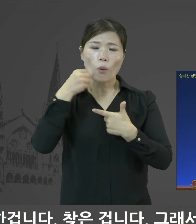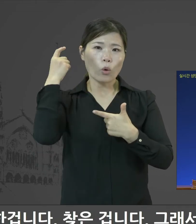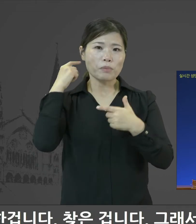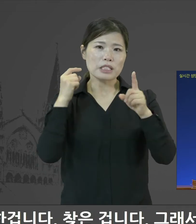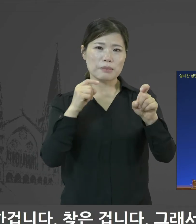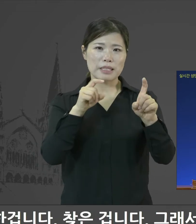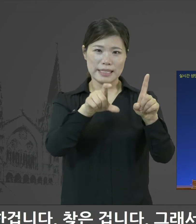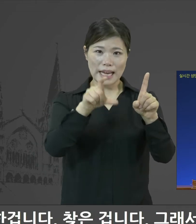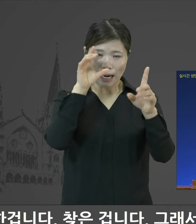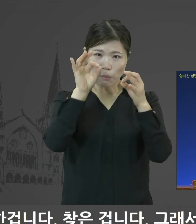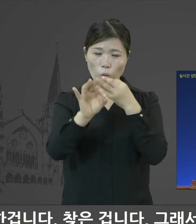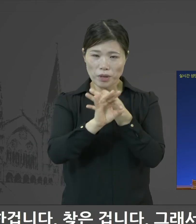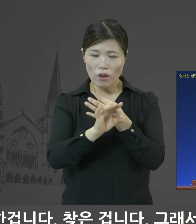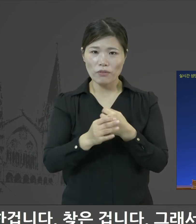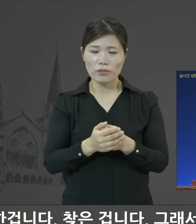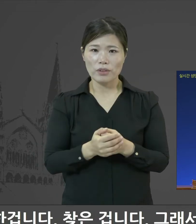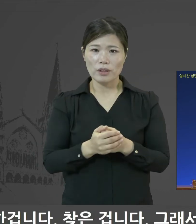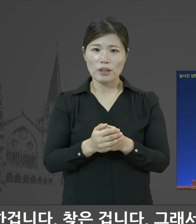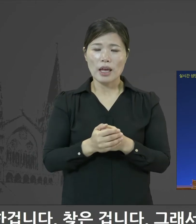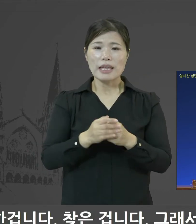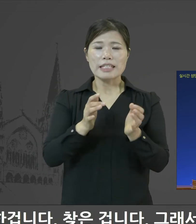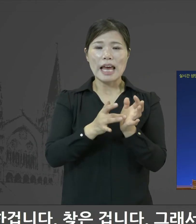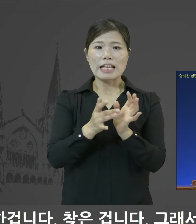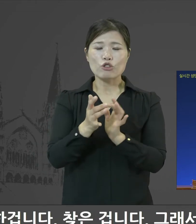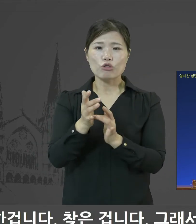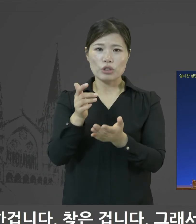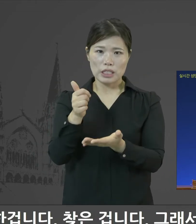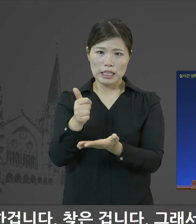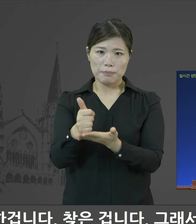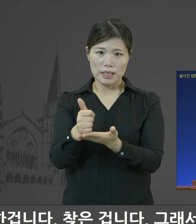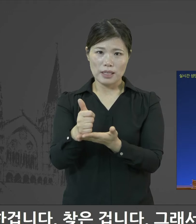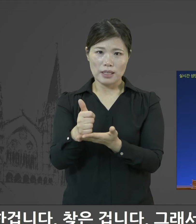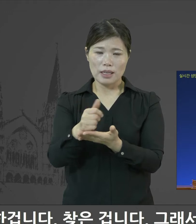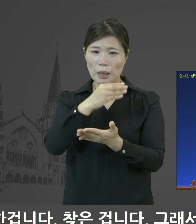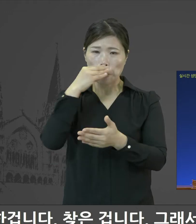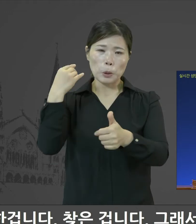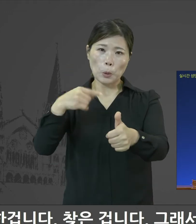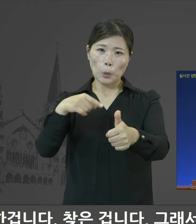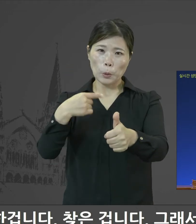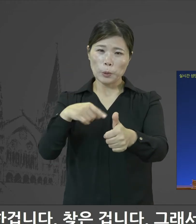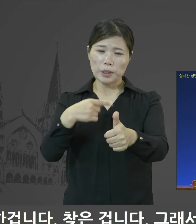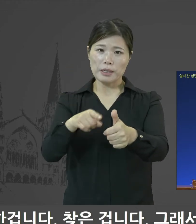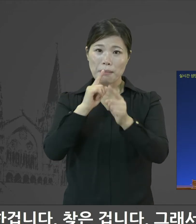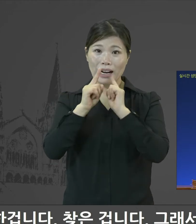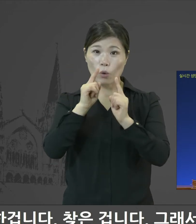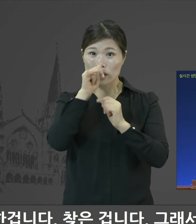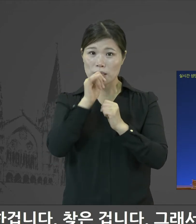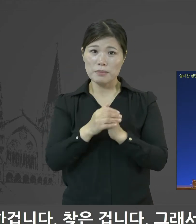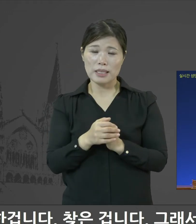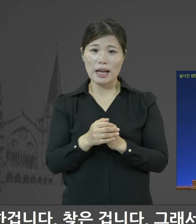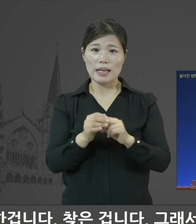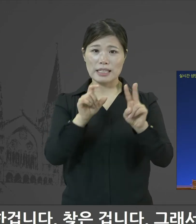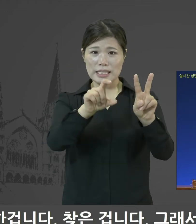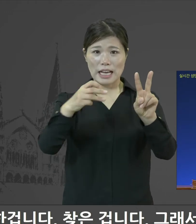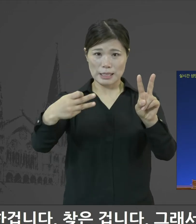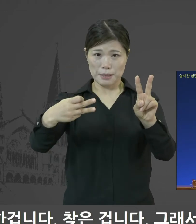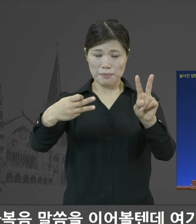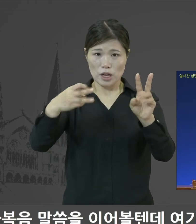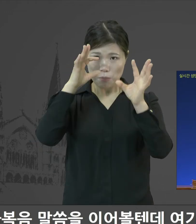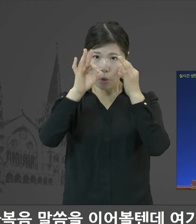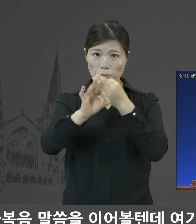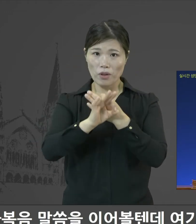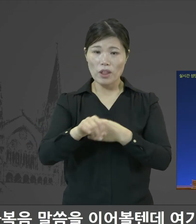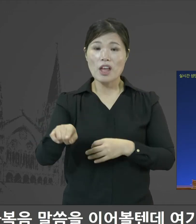이어볼 텐데, 이 말씀에서 예수님이 교훈을 끝내시면서 13절입니다. 계속 잘 들어보세요.